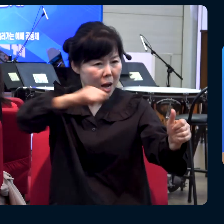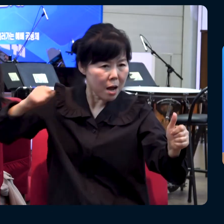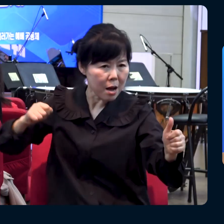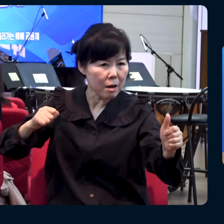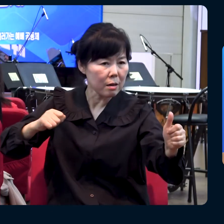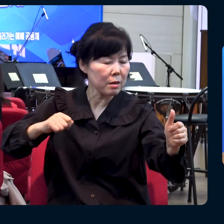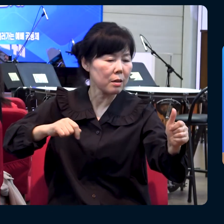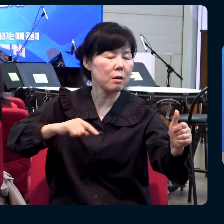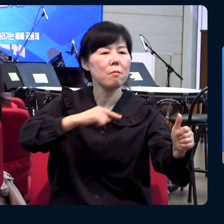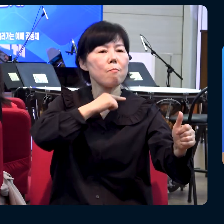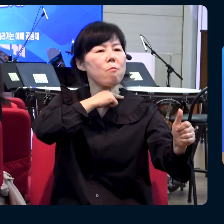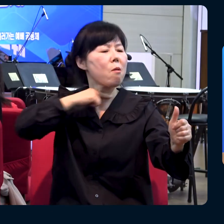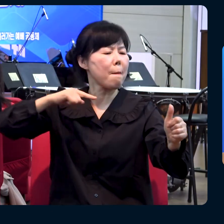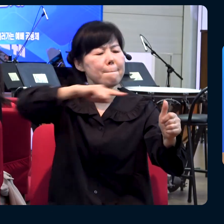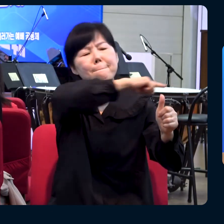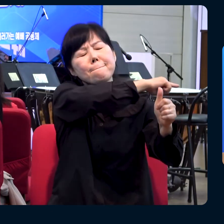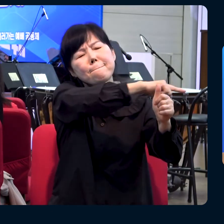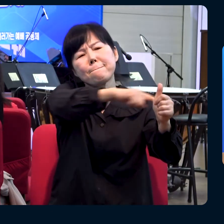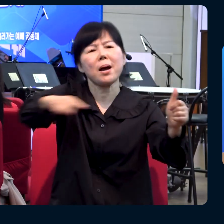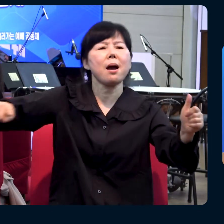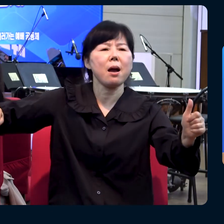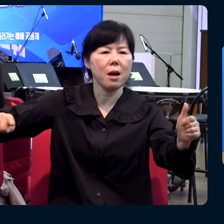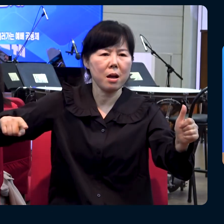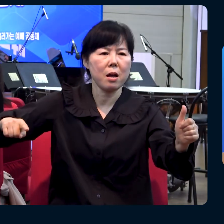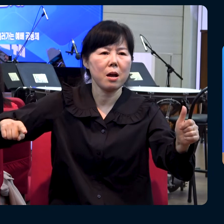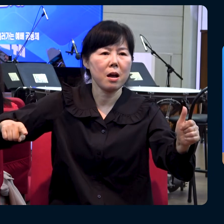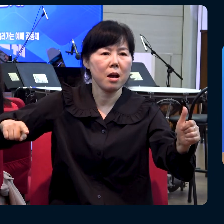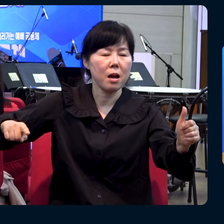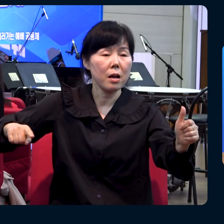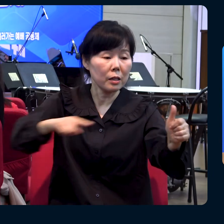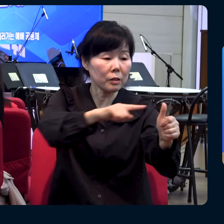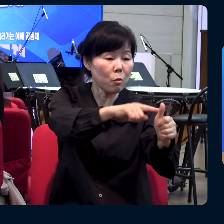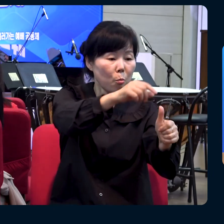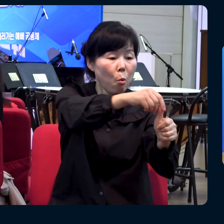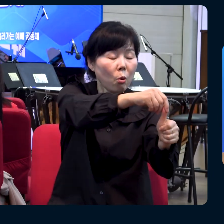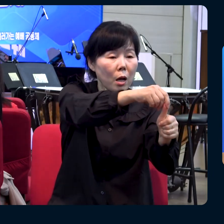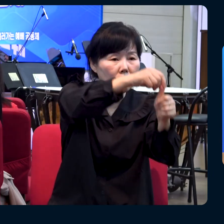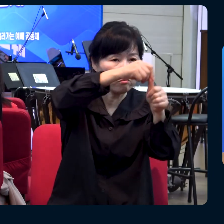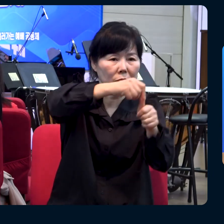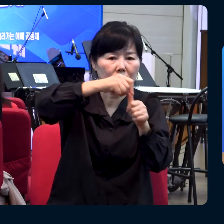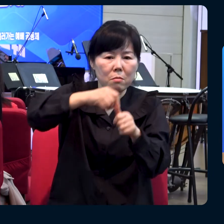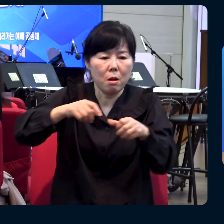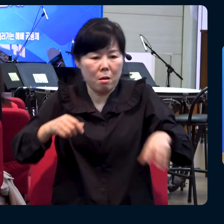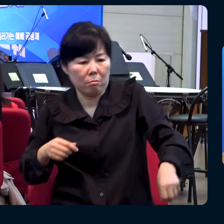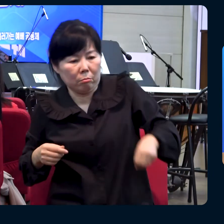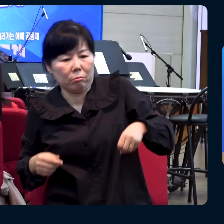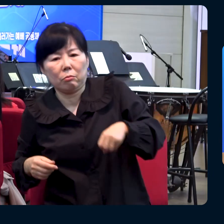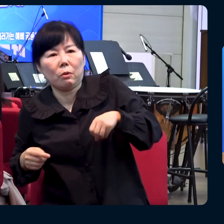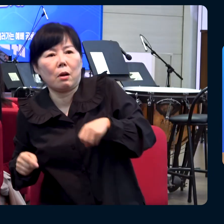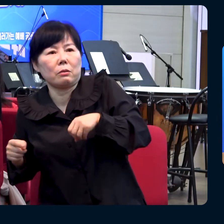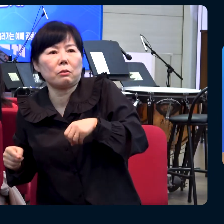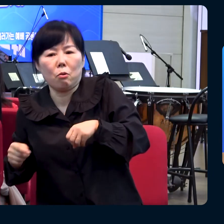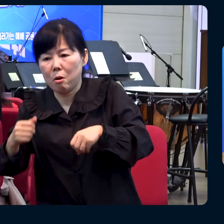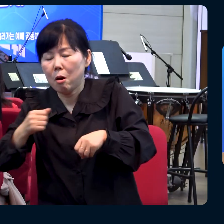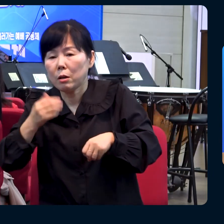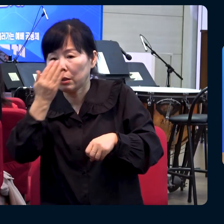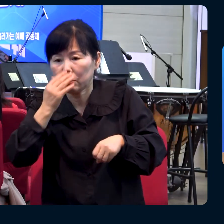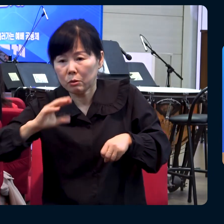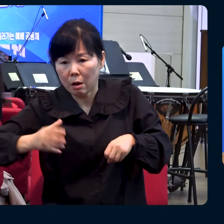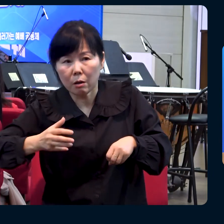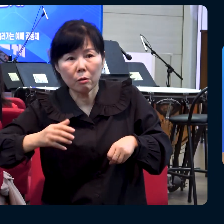가장 두렵게 하는 이 목을 들고 이스라엘 군대로 돌아올 때 여러분 장군의 목을 베면 승리한 거잖아요. 이걸 돌아올 때 이스라엘 군대가